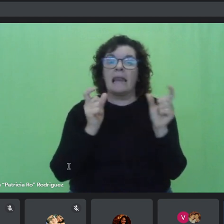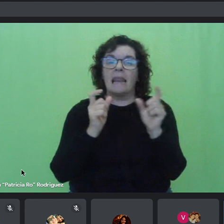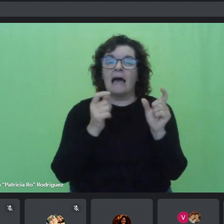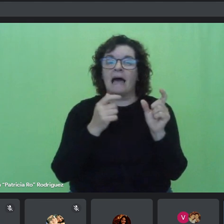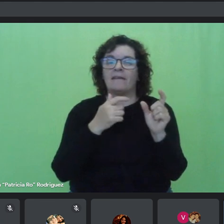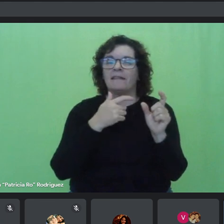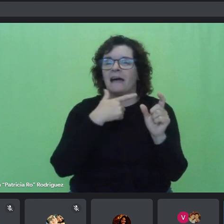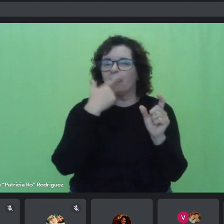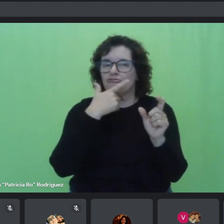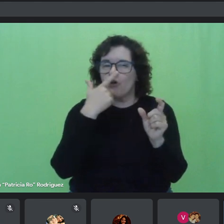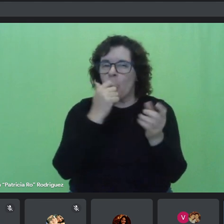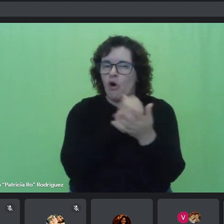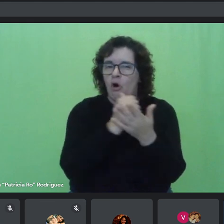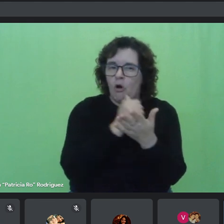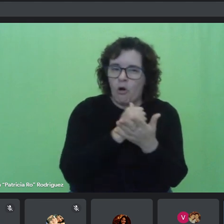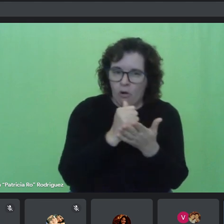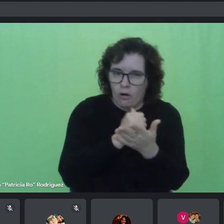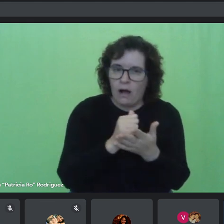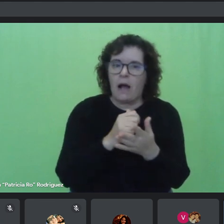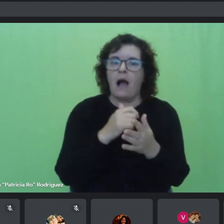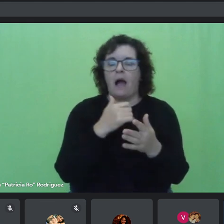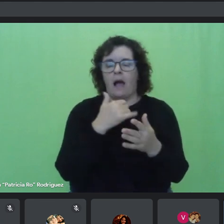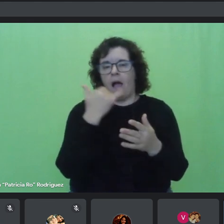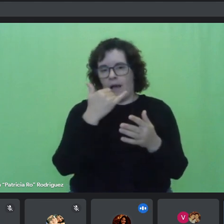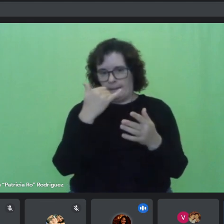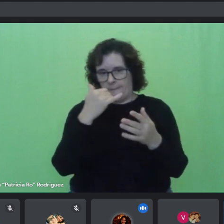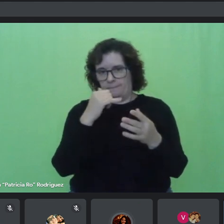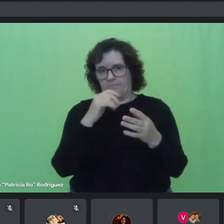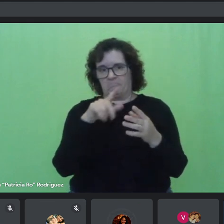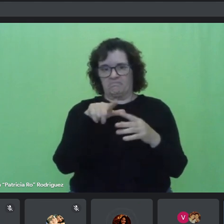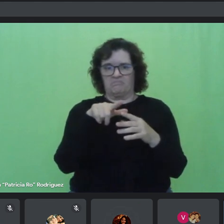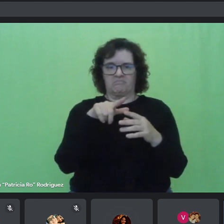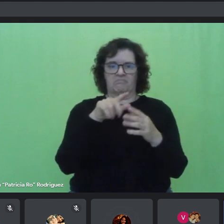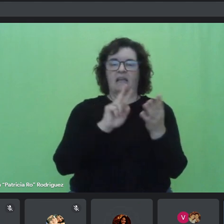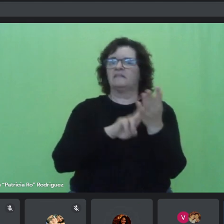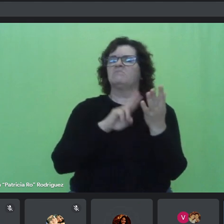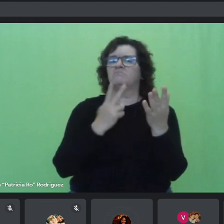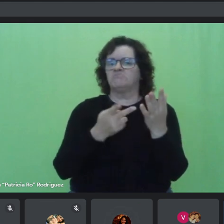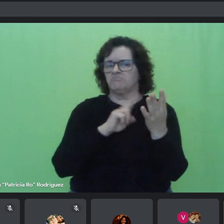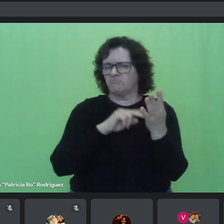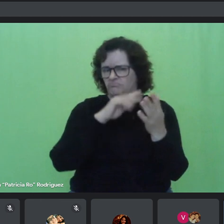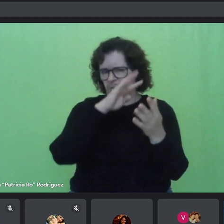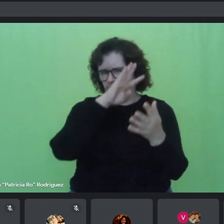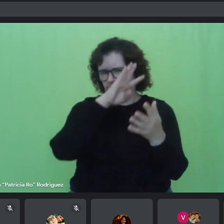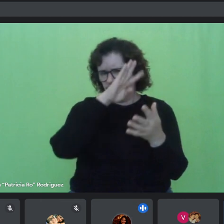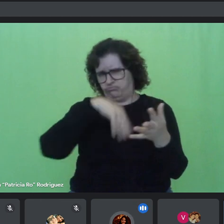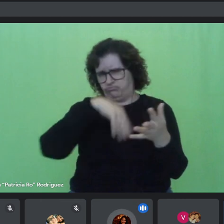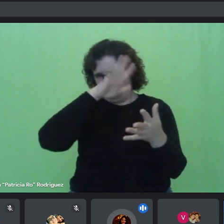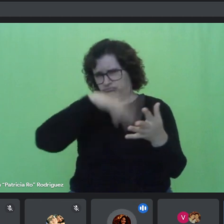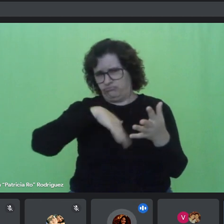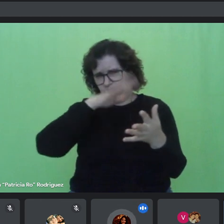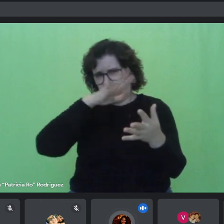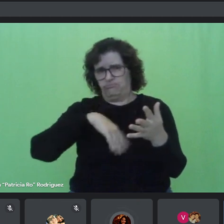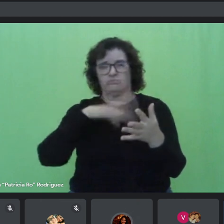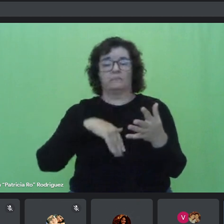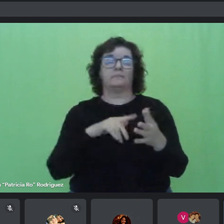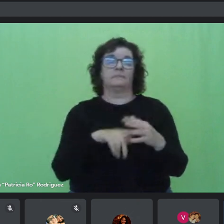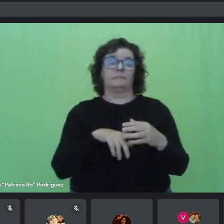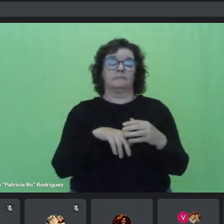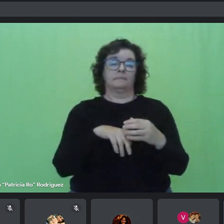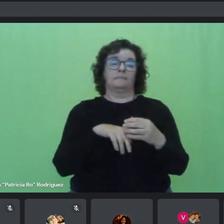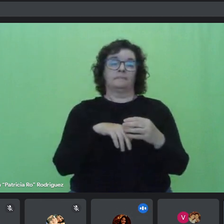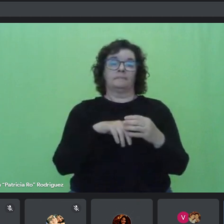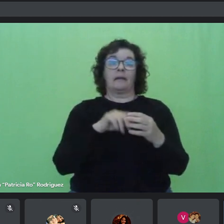sustantivo serían arnés, harness y forma, shape. ¿Sí? Esto es lo que vimos hoy. Y acá estaría la traducción. Bien.